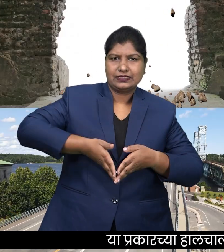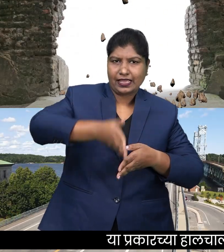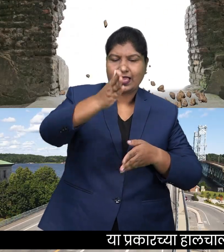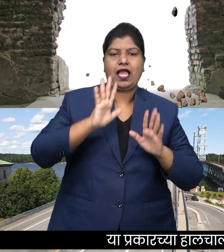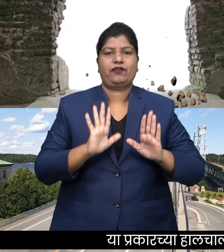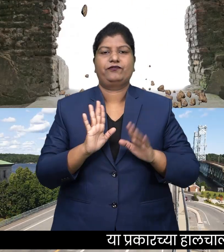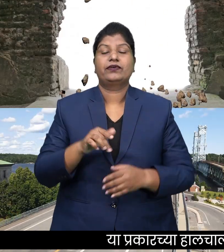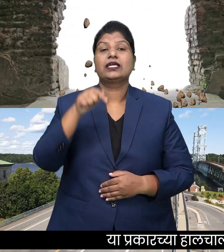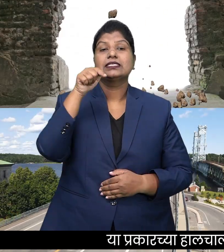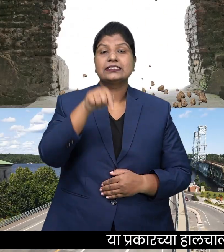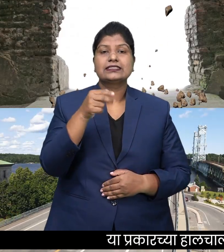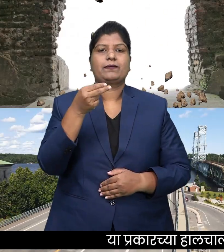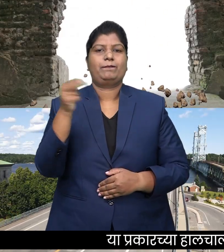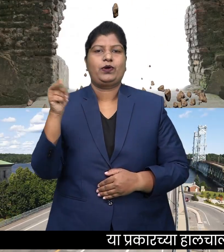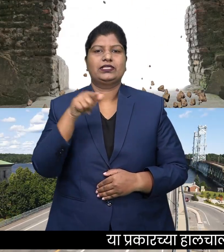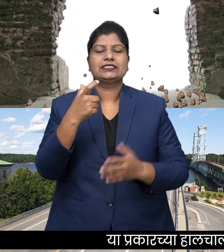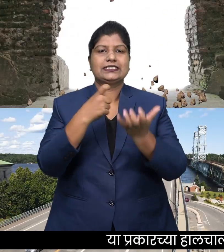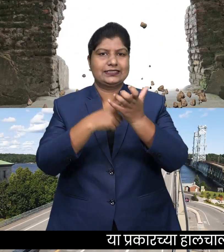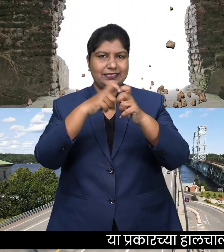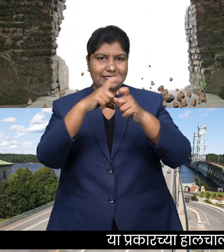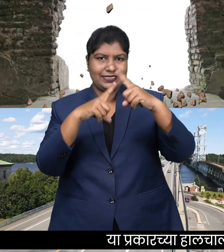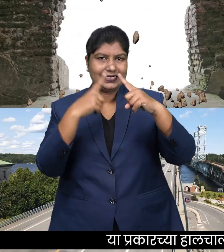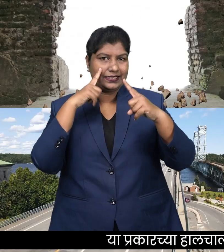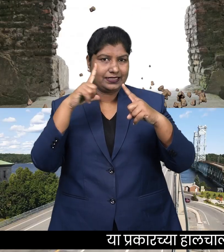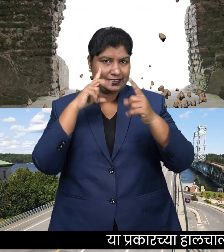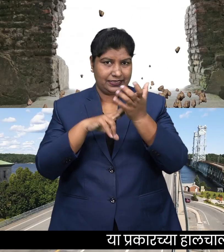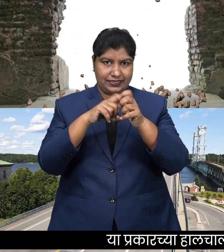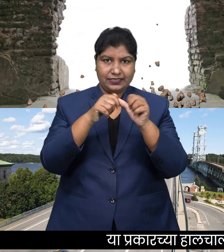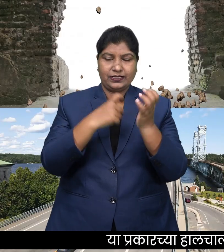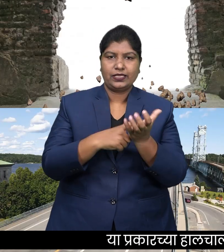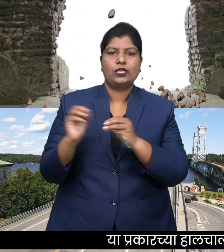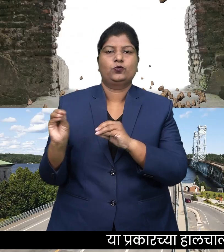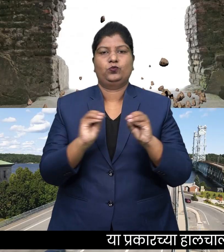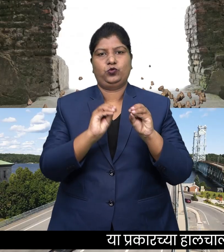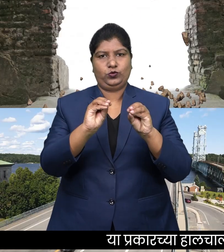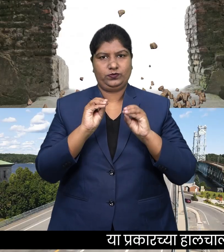या प्रकारच्या हालचालीला सरळ रेषीय गती म्हणतात।